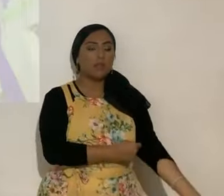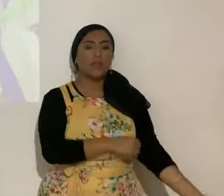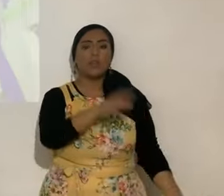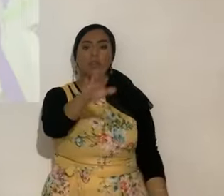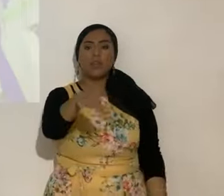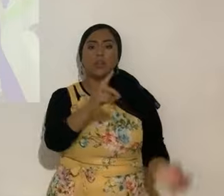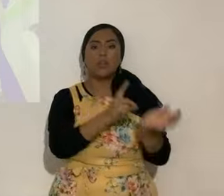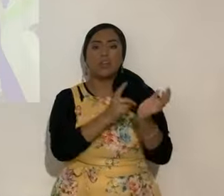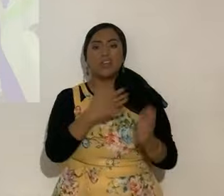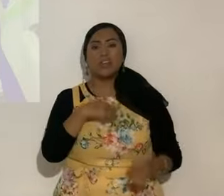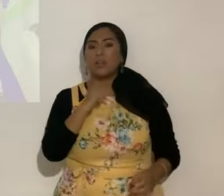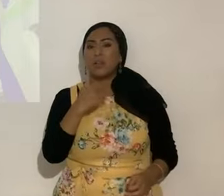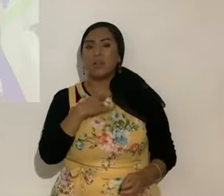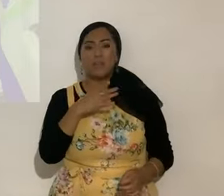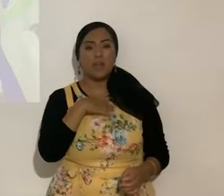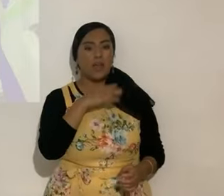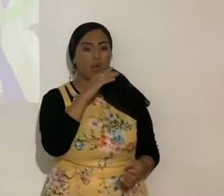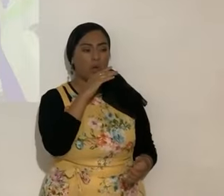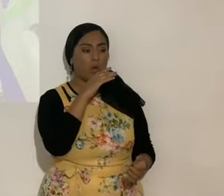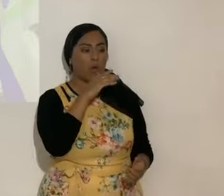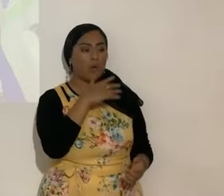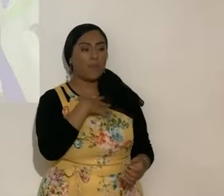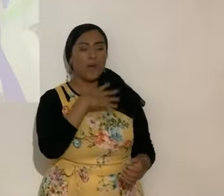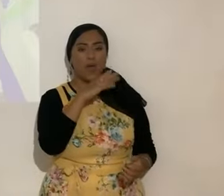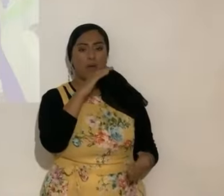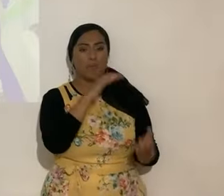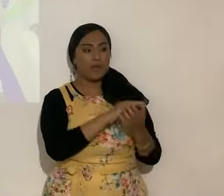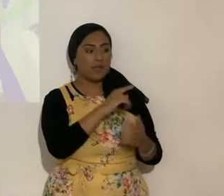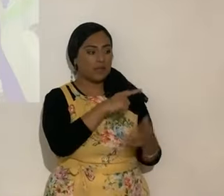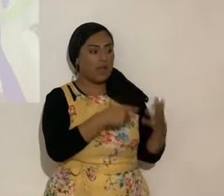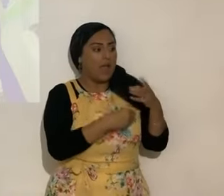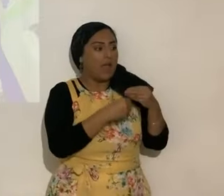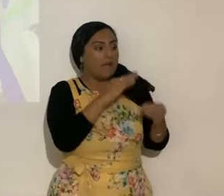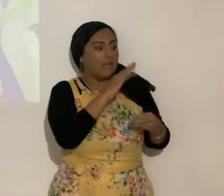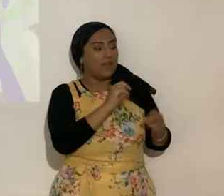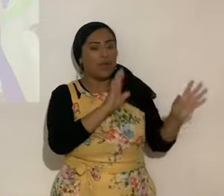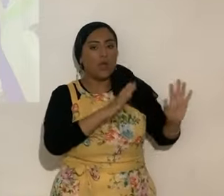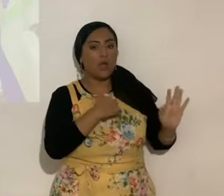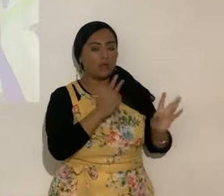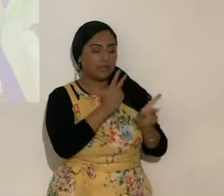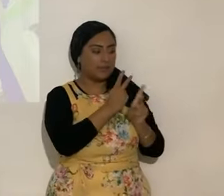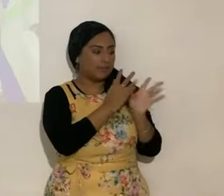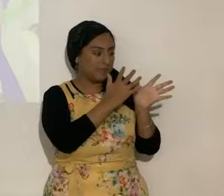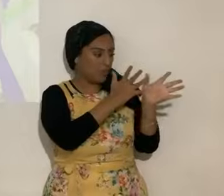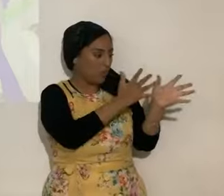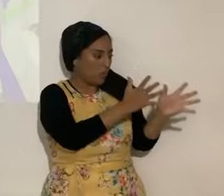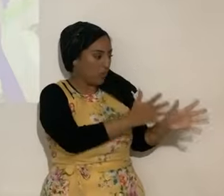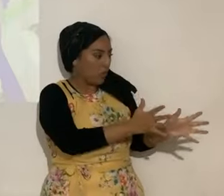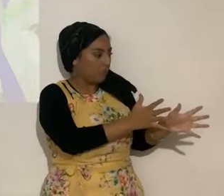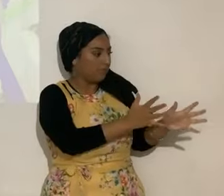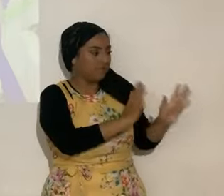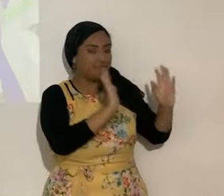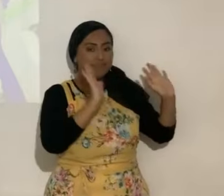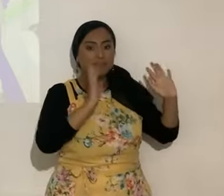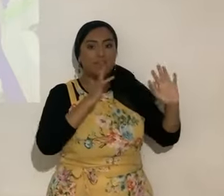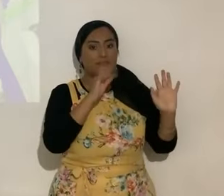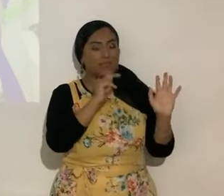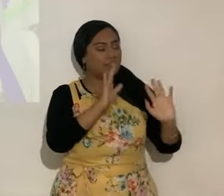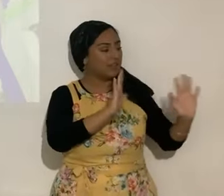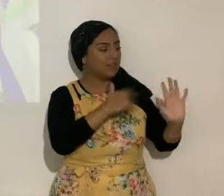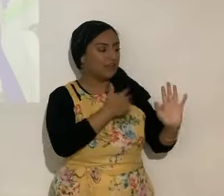doctor Palacios, yo no quiero que mi esposa, suba medio kilo, yo quiero que se conserve como está, no la quiero gorda, yo